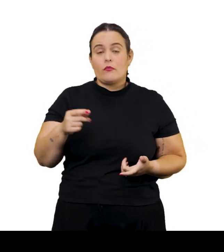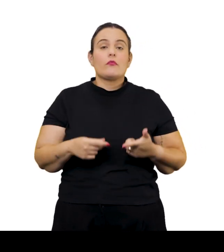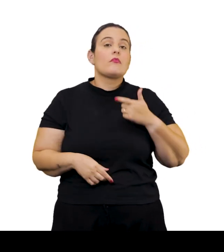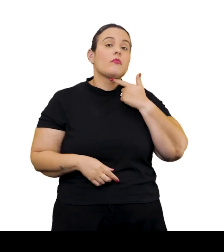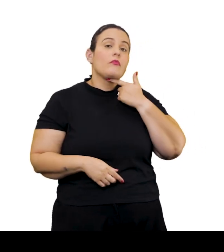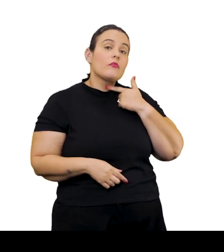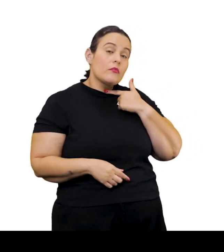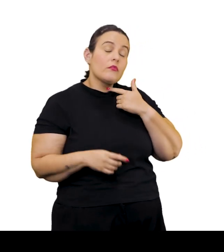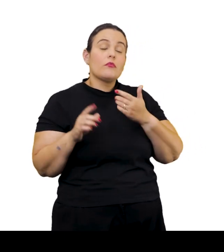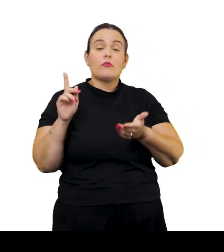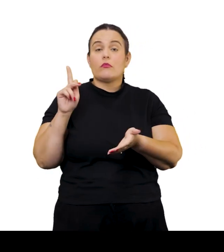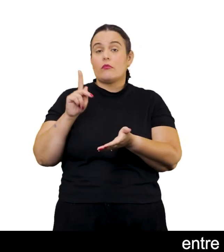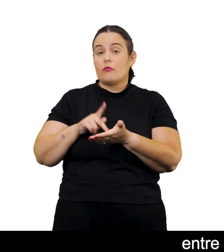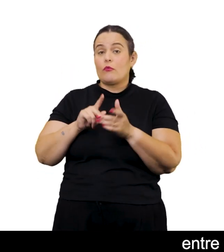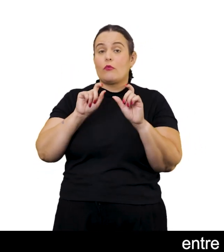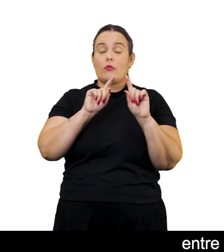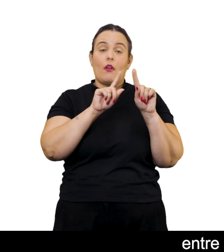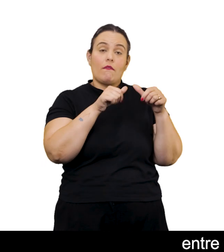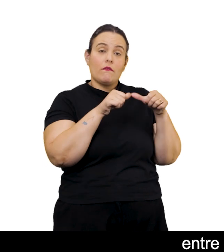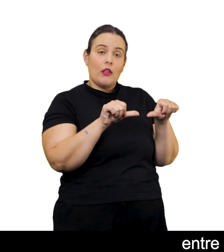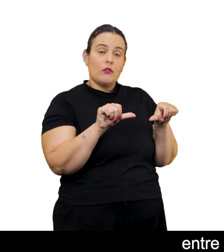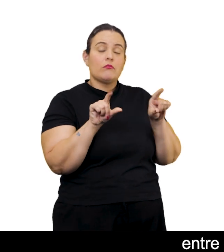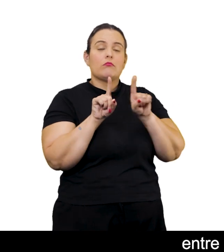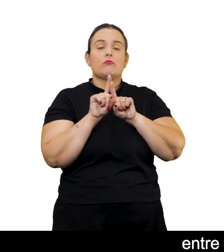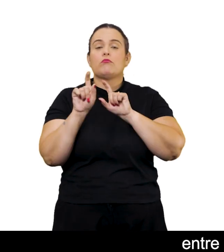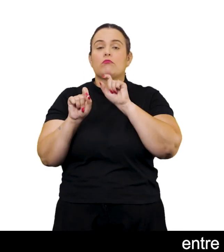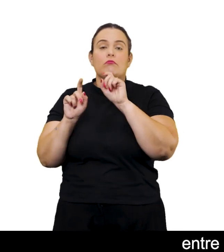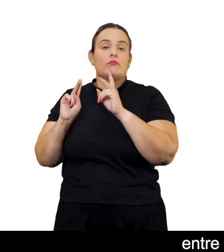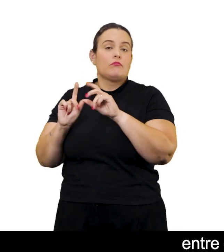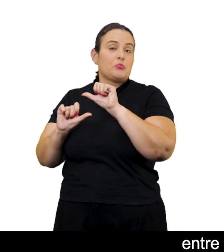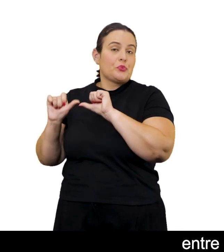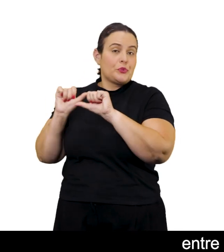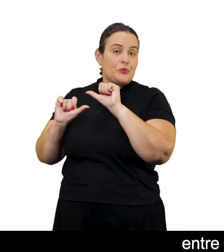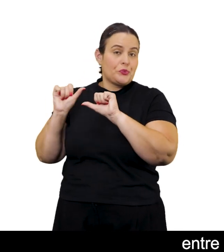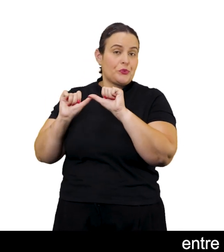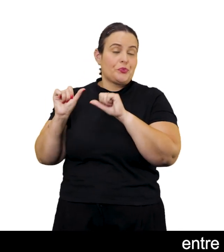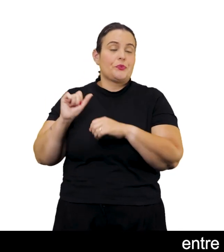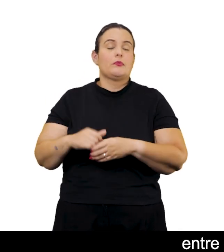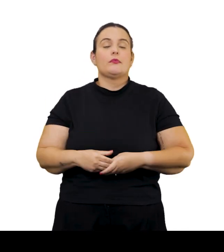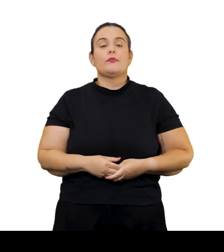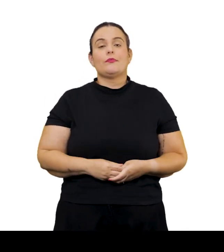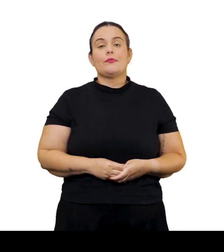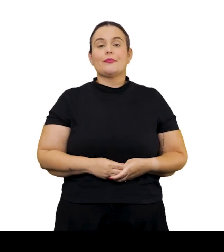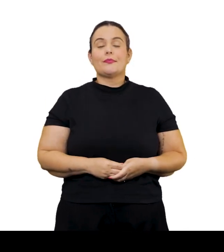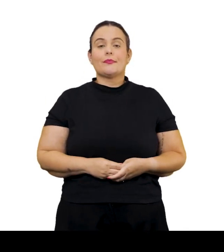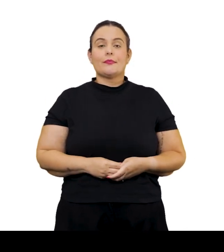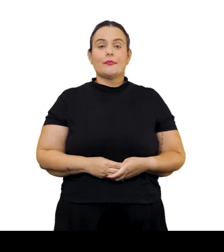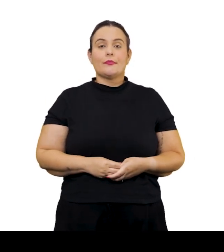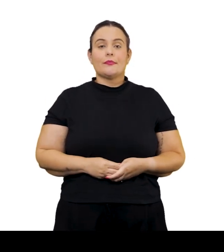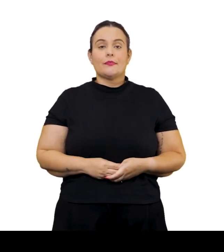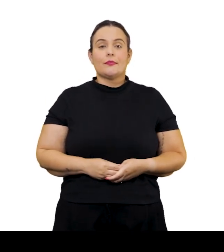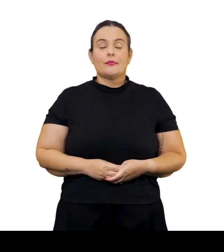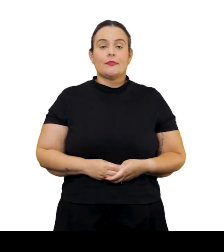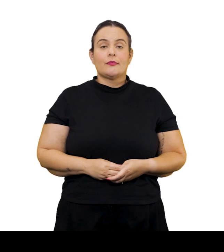o desejo e a realidade, entre o que é fixo e o que está em constante transformação.